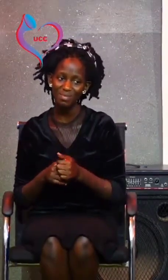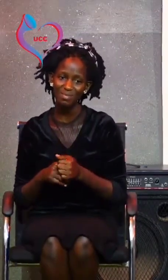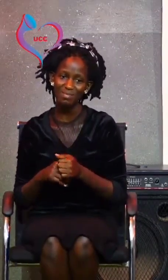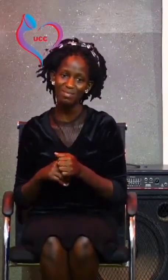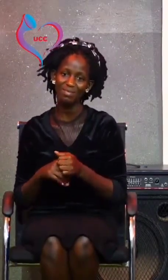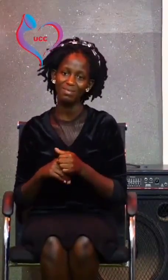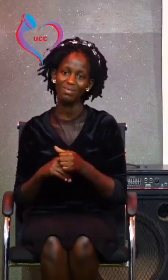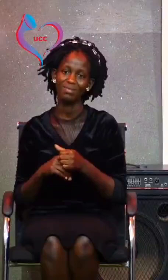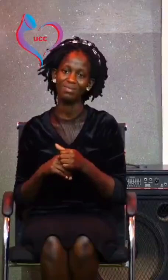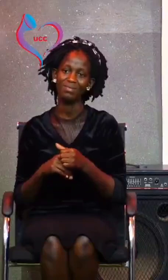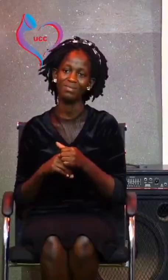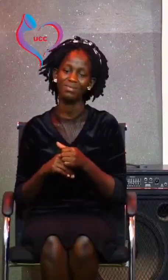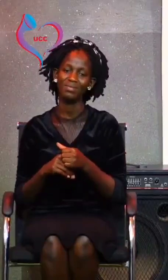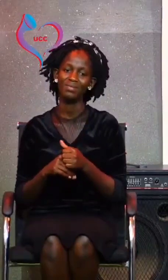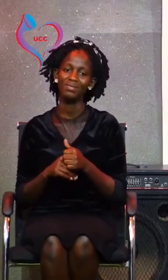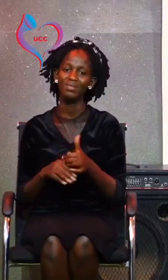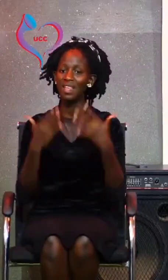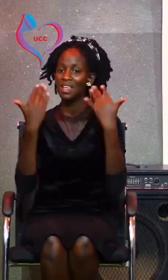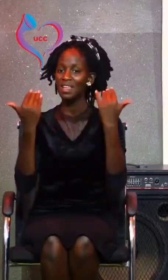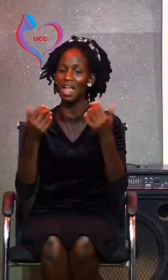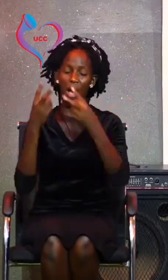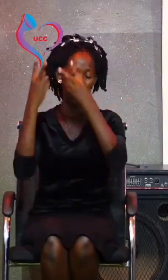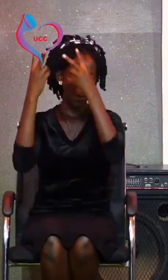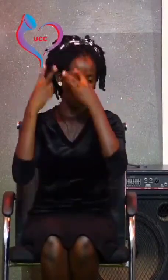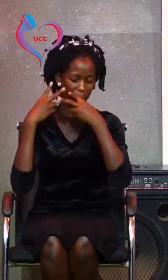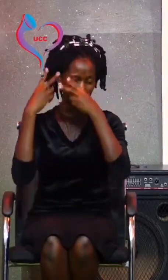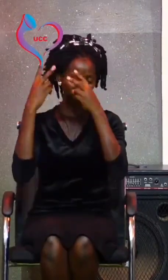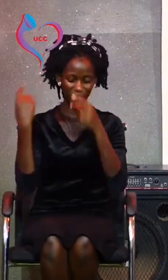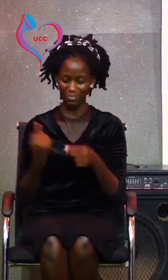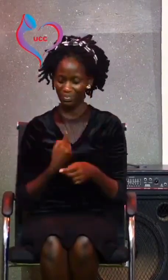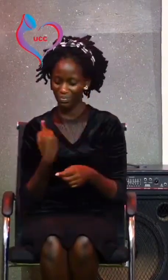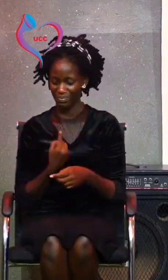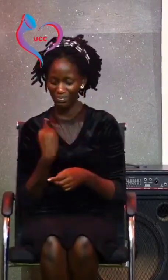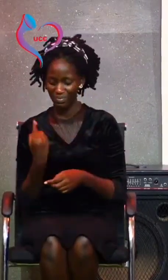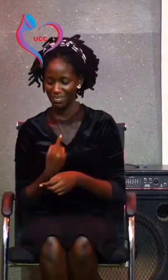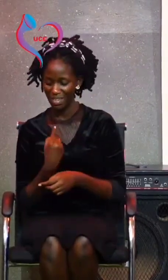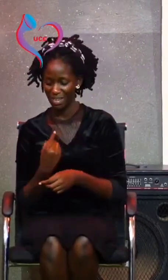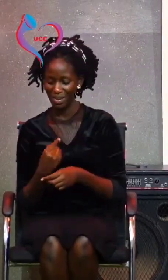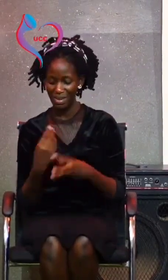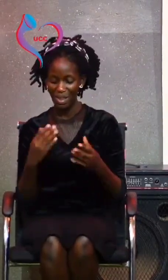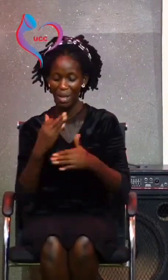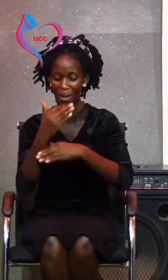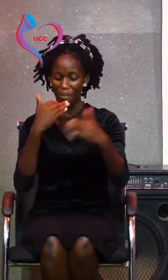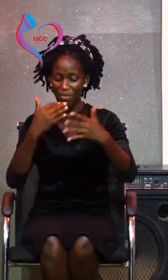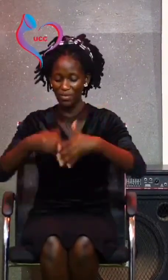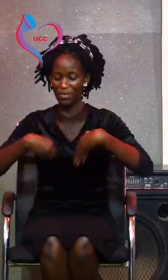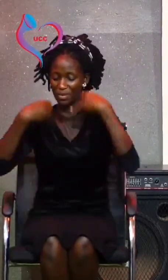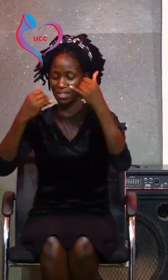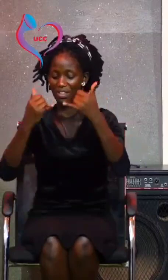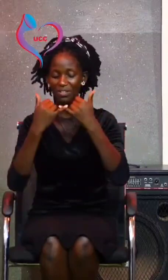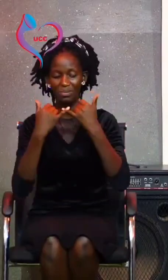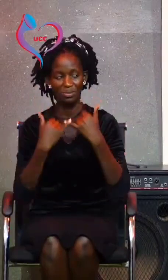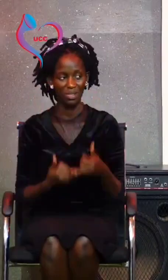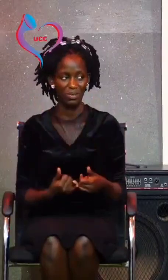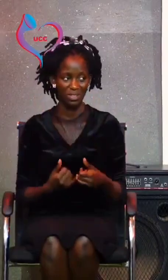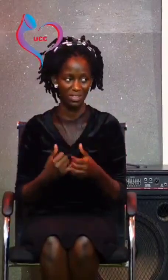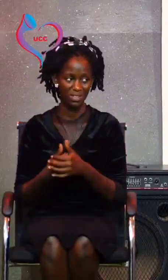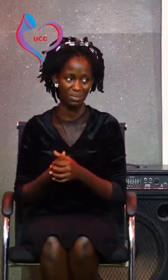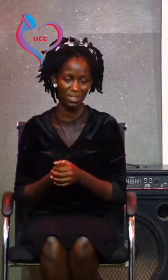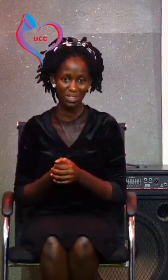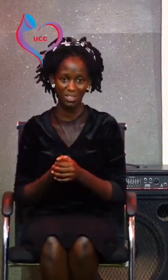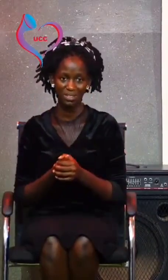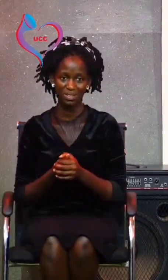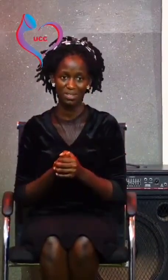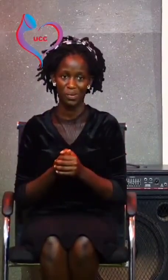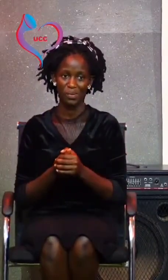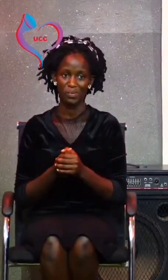bakoonayo okusinga kati kyagawuliriza nze kka mu nkweko tamanyi nti nga ate awulidde nti atera kuba ku rediyo